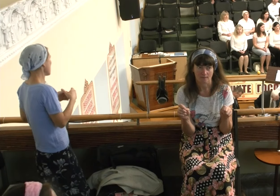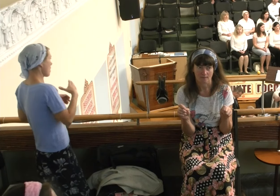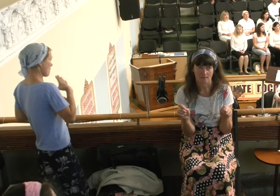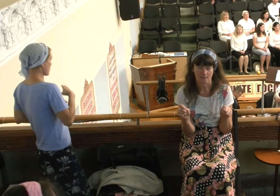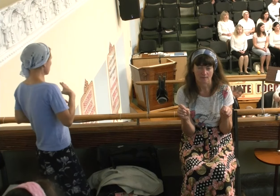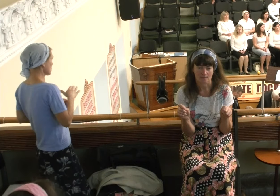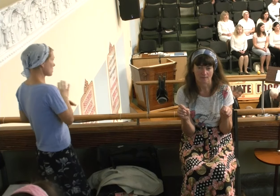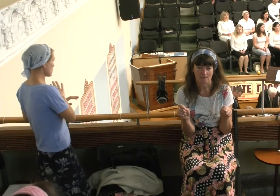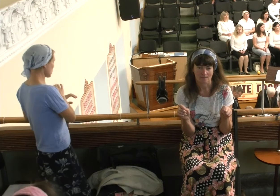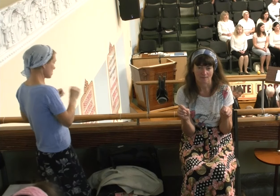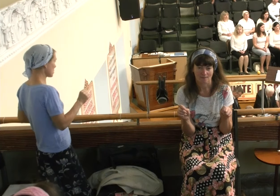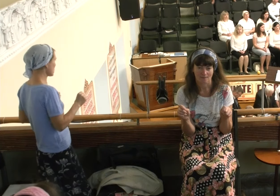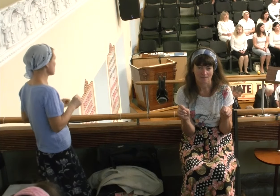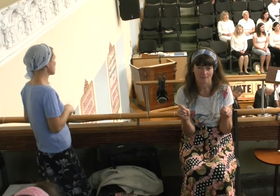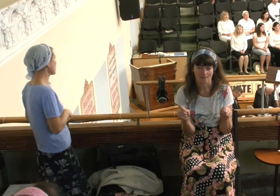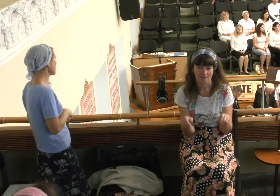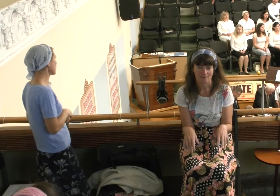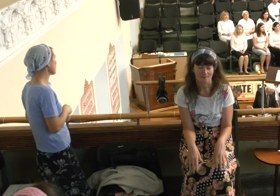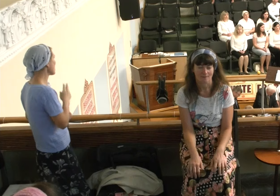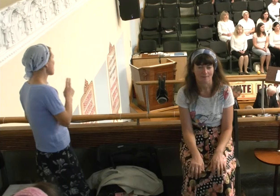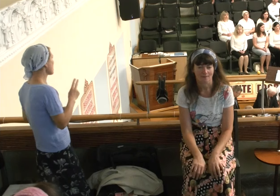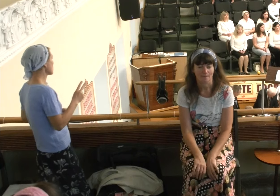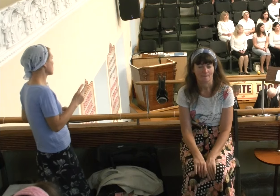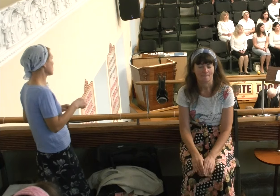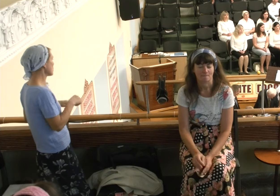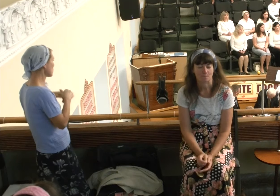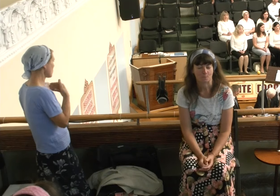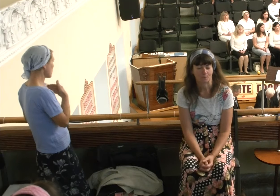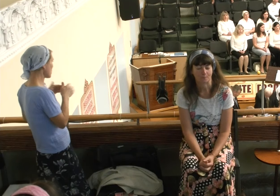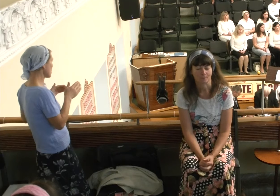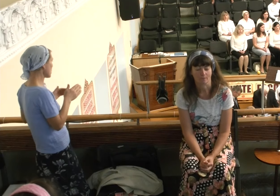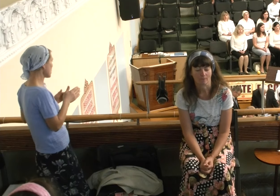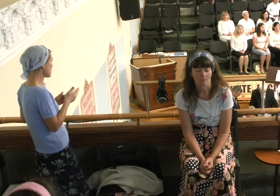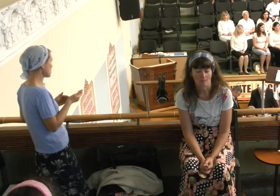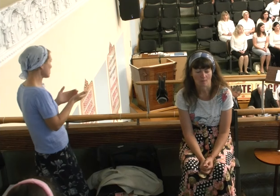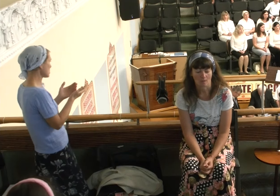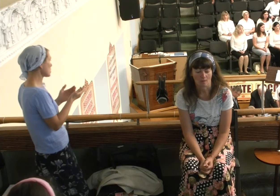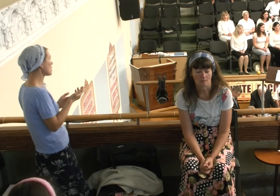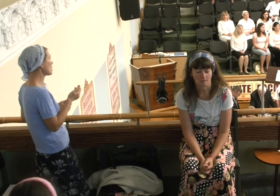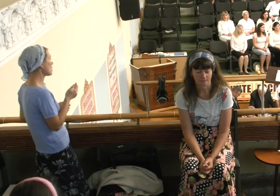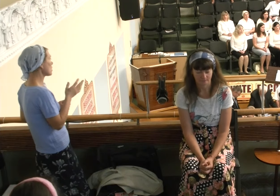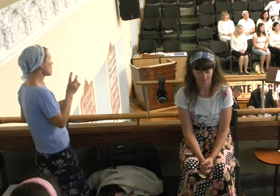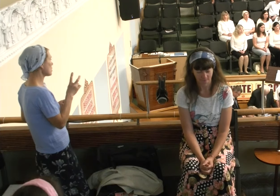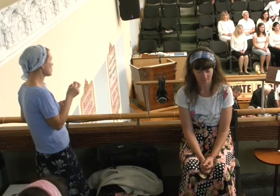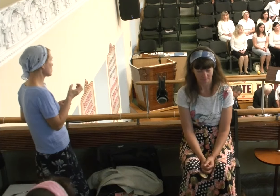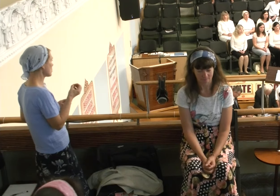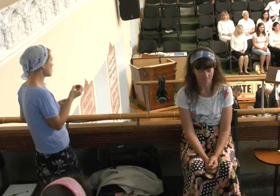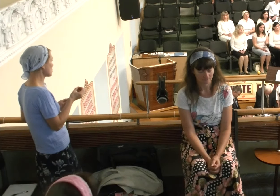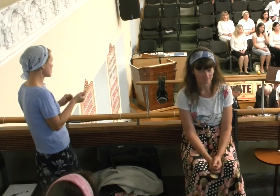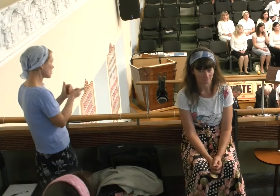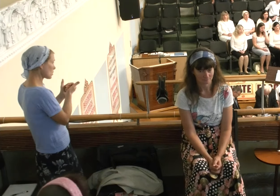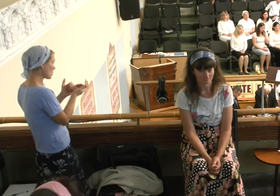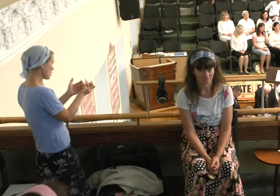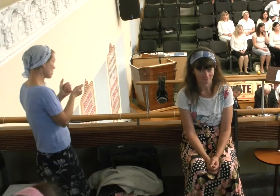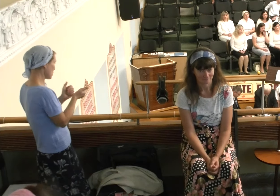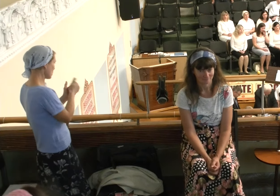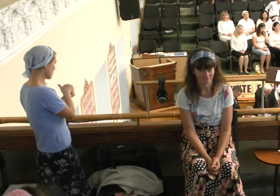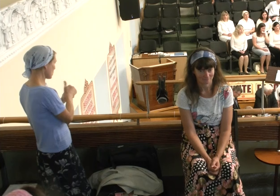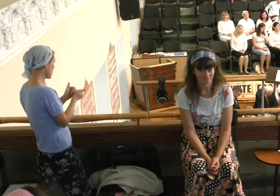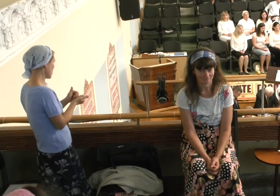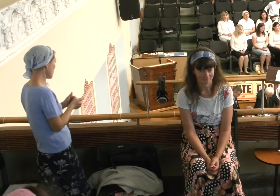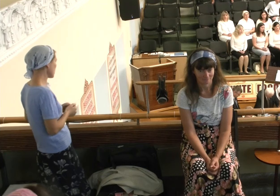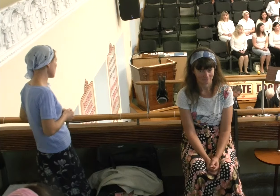воздержаться. Кто покаялся, но еще не принял крещение, мы также просим воздержаться. Вы можете присутствовать, но мы